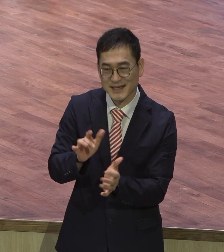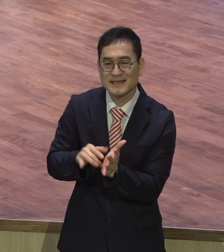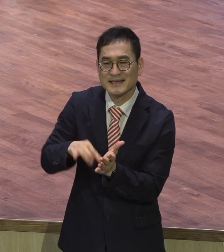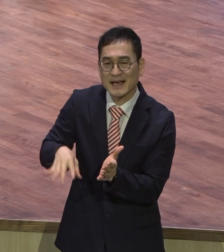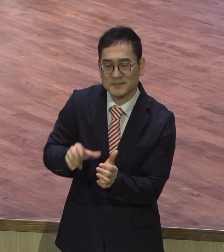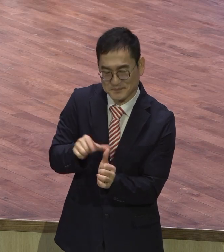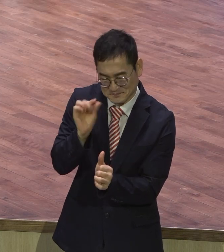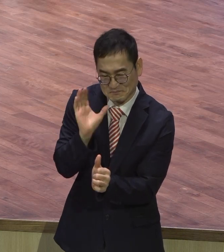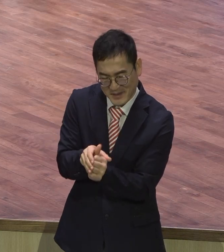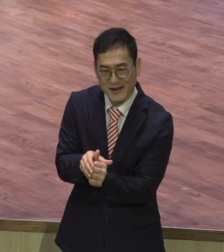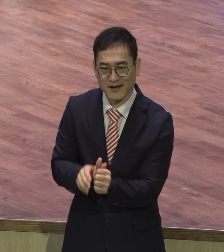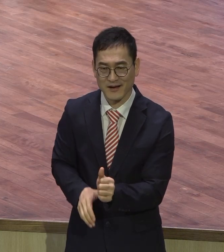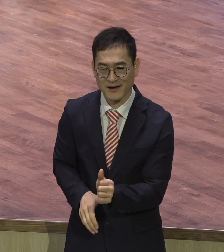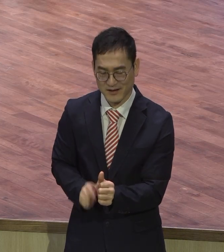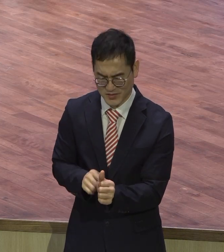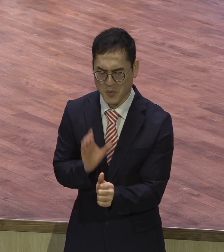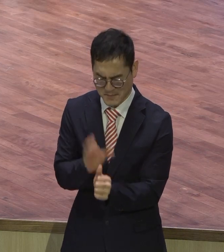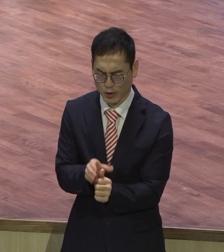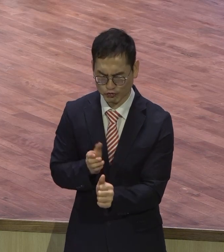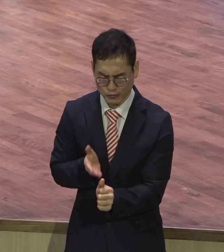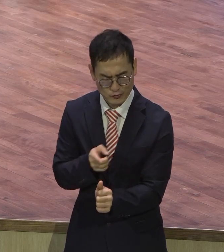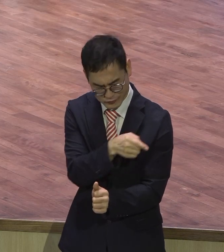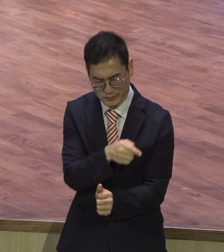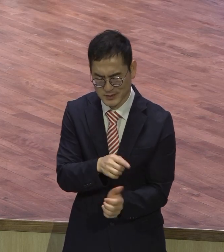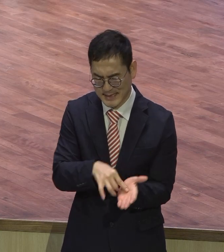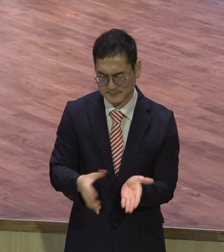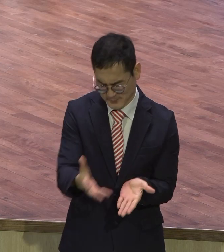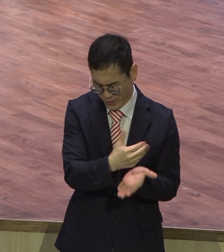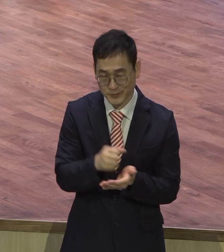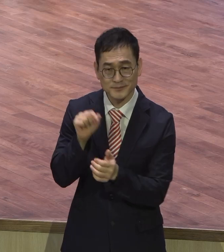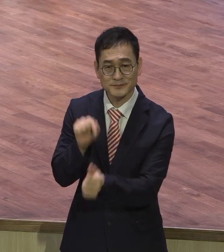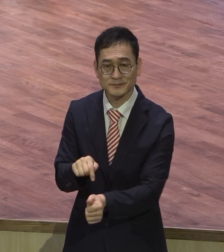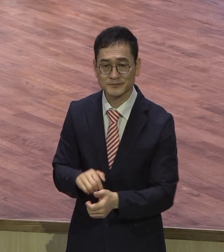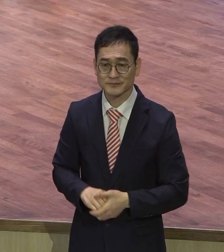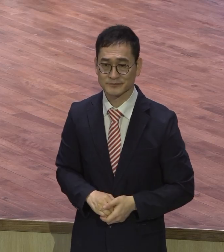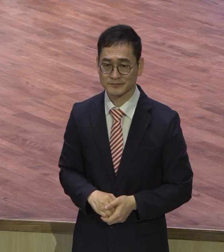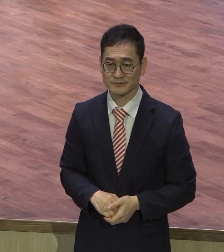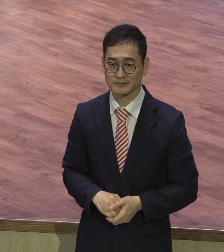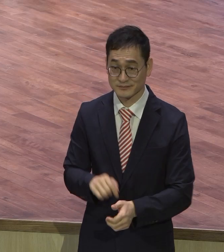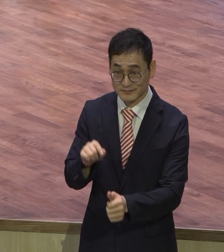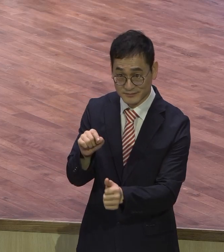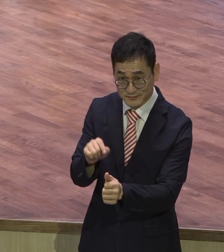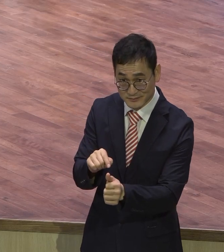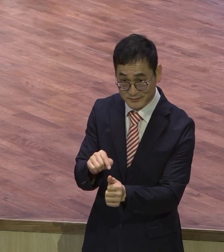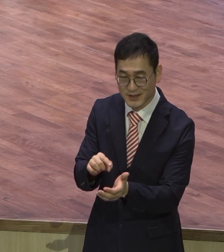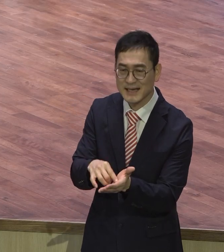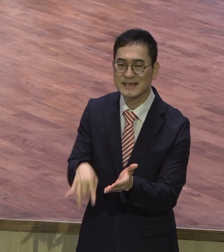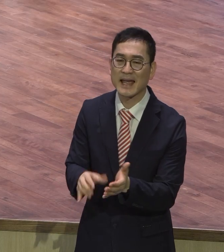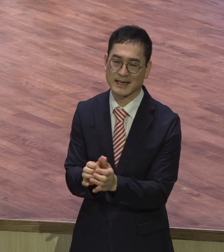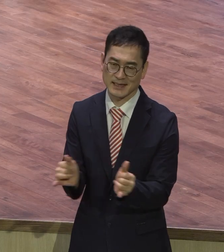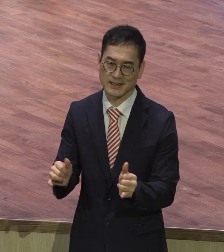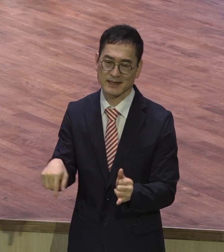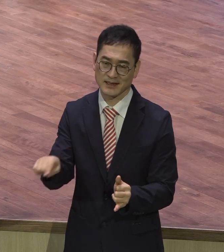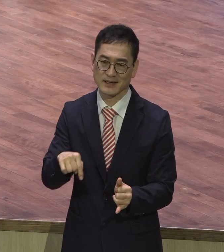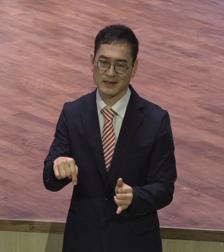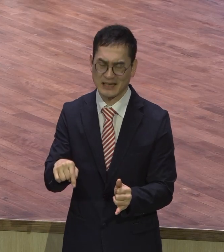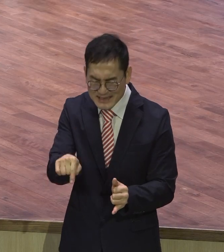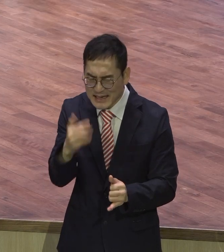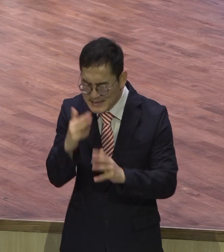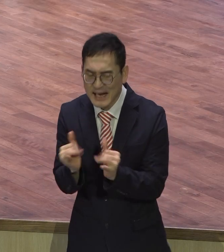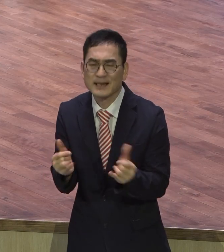세금을 거두어야 되겠다. 그래서 뽑은 사람들이 세리예요. 그 이